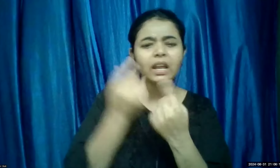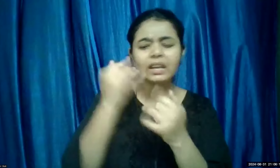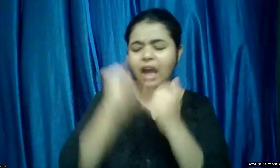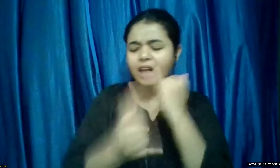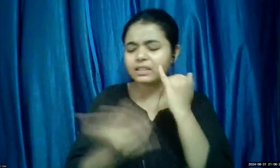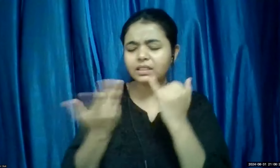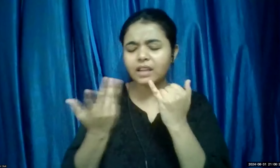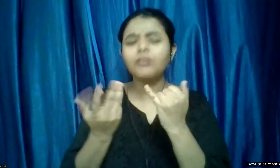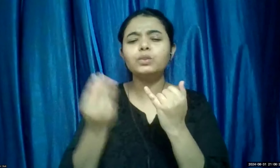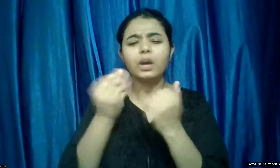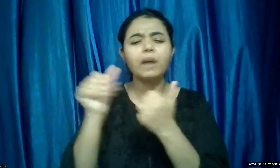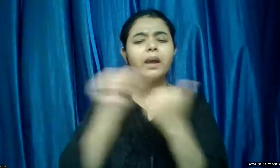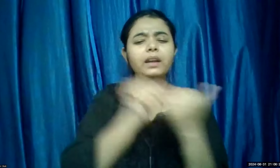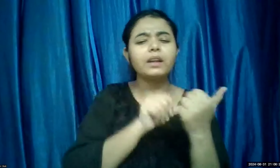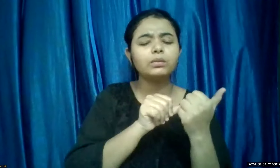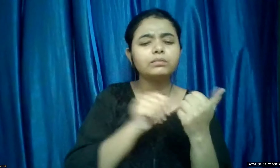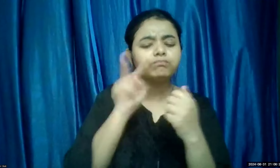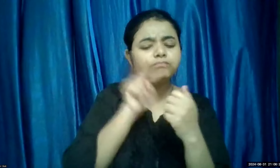पढ़ा।